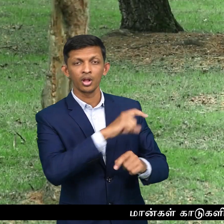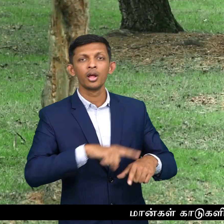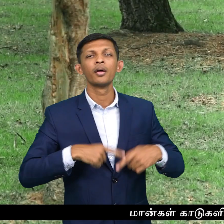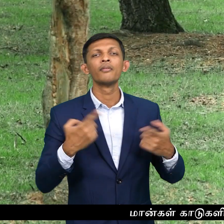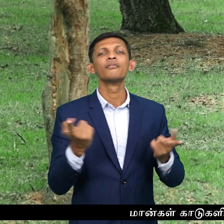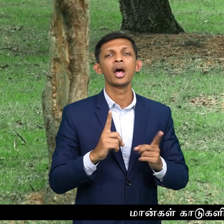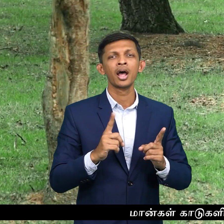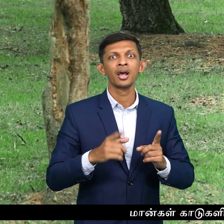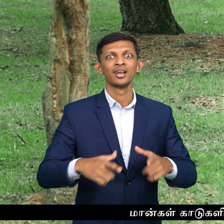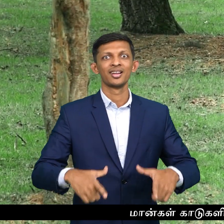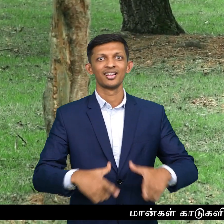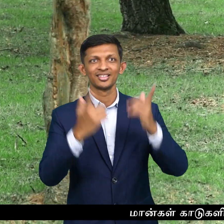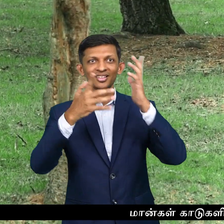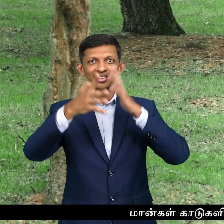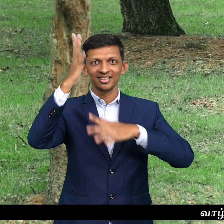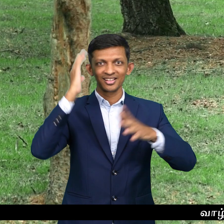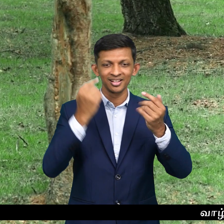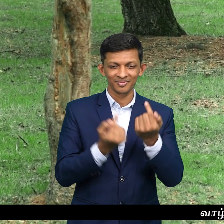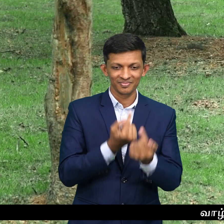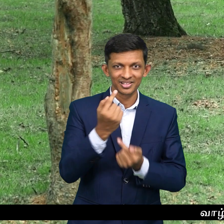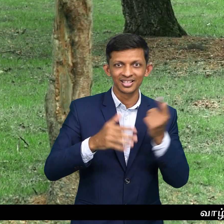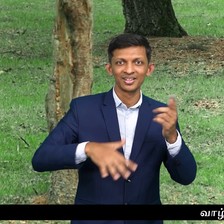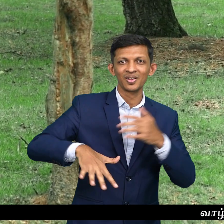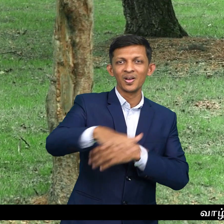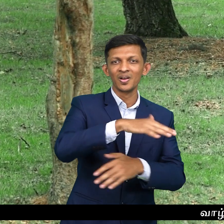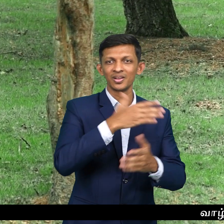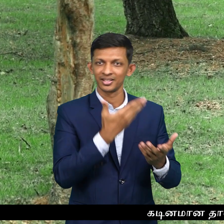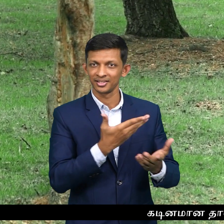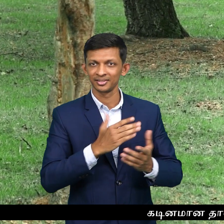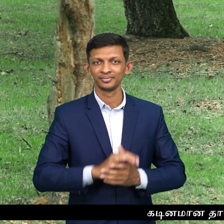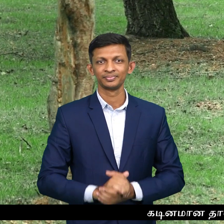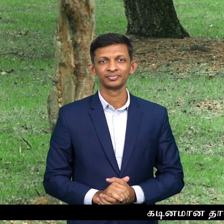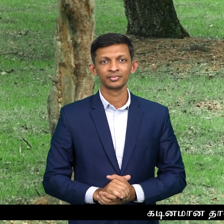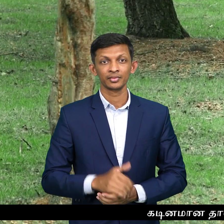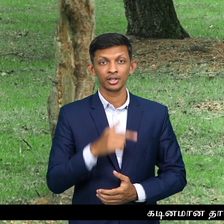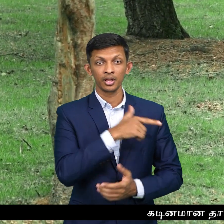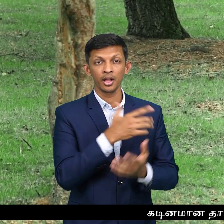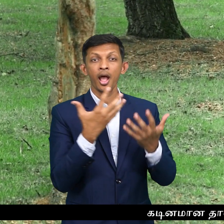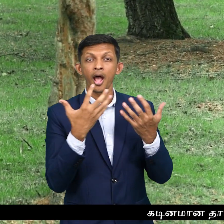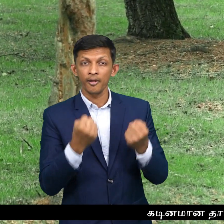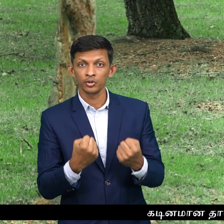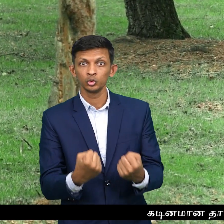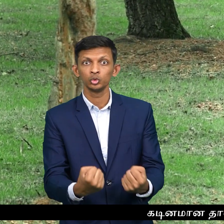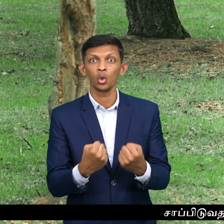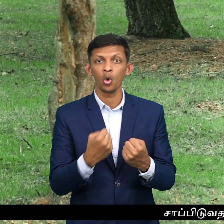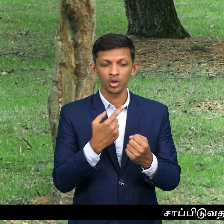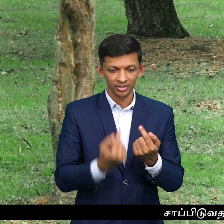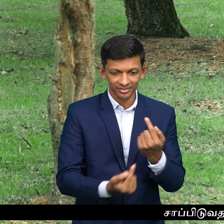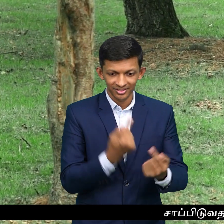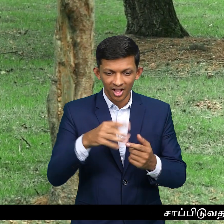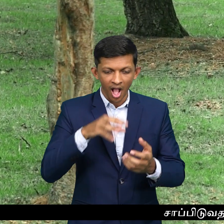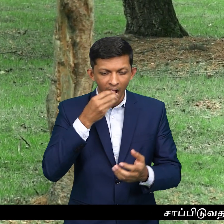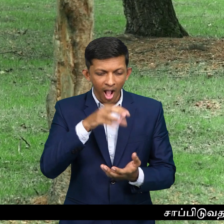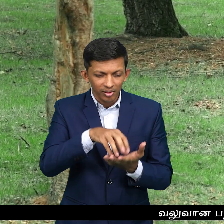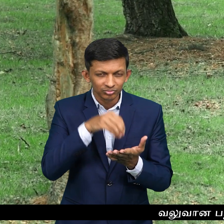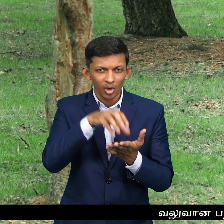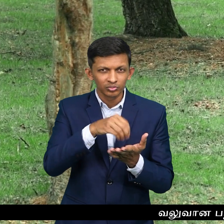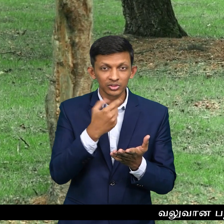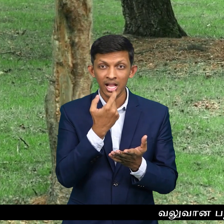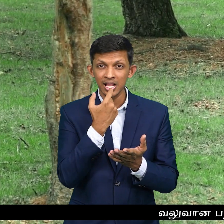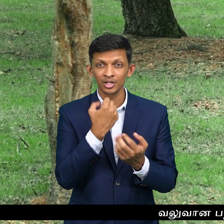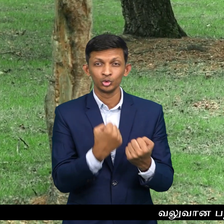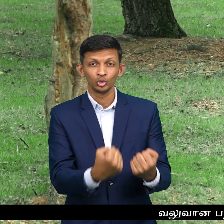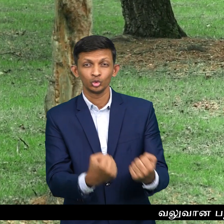மான்கள் காடுகளிலும் புல்வெளிகளிலும் வாழ்கின்றன. கடினமான தாவரங்களை மென்று சாப்பிடுவதற்கு